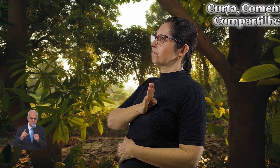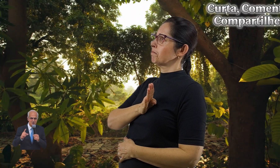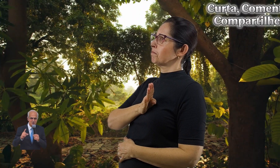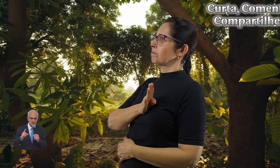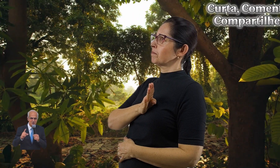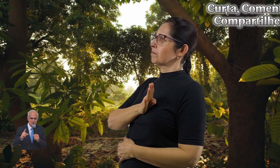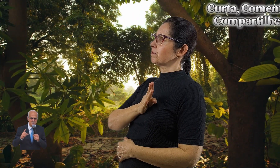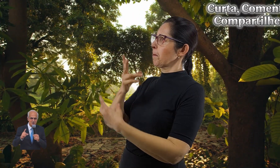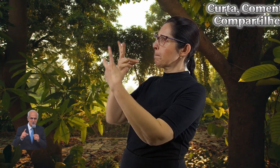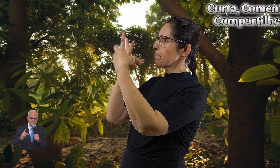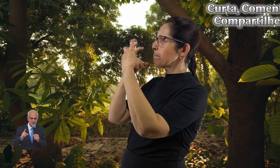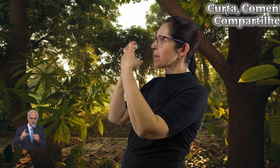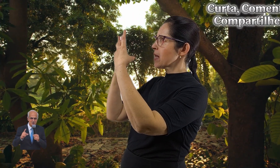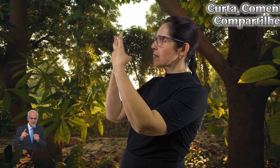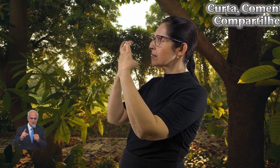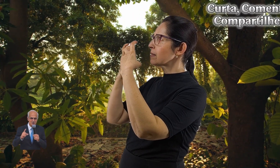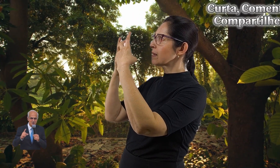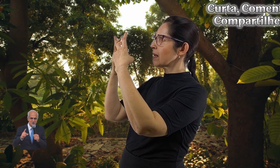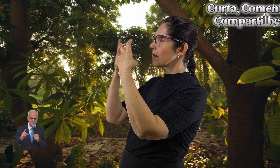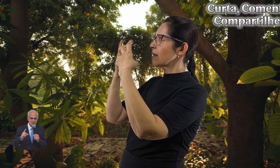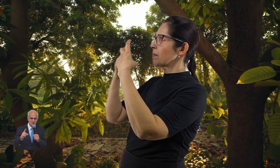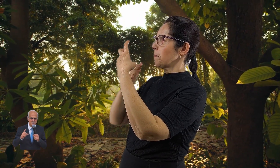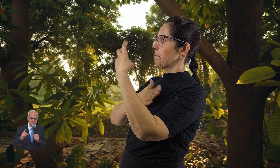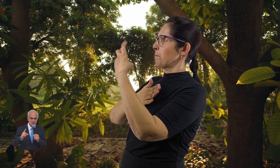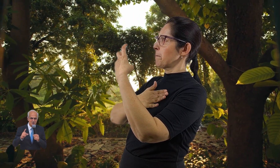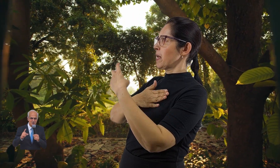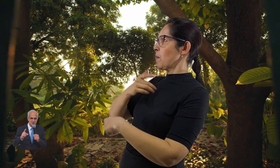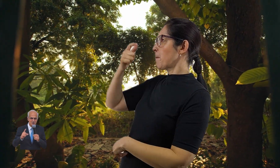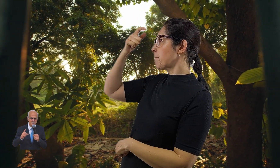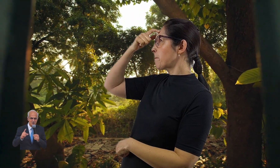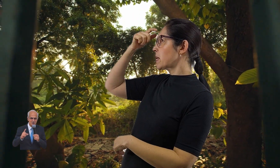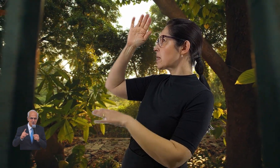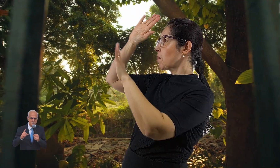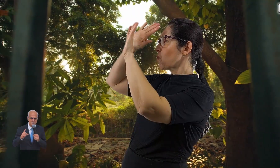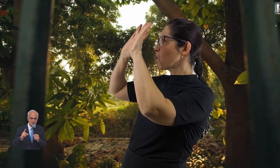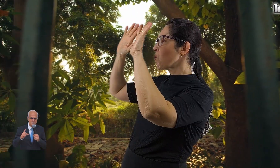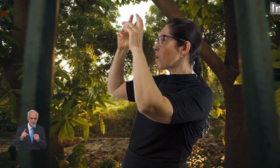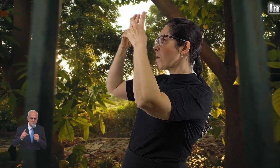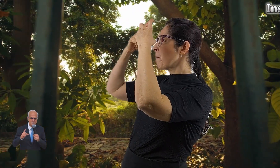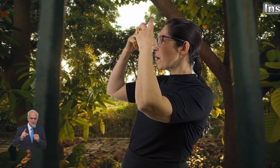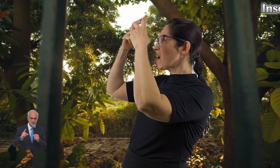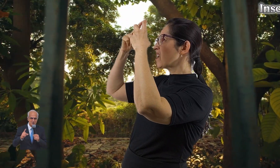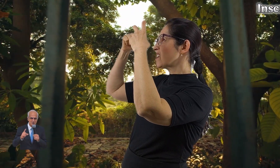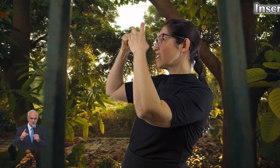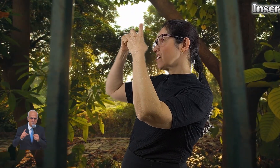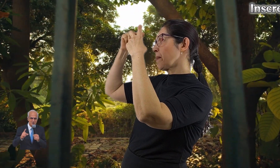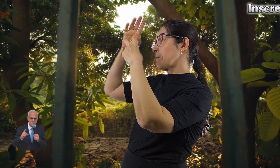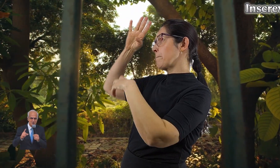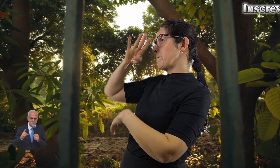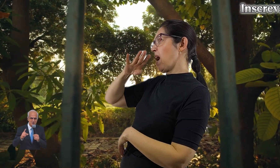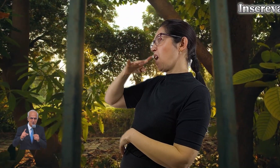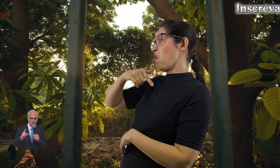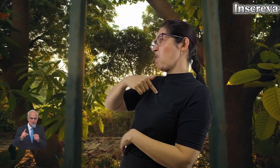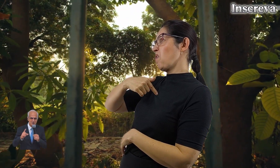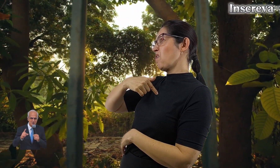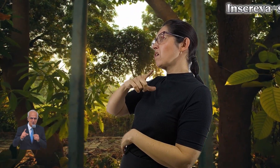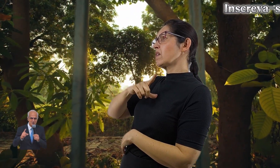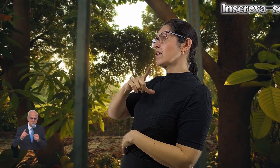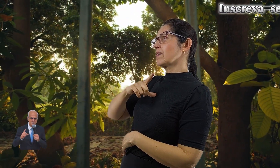Prova-me e conhece os meus pensamentos. E vê se há em mim algum caminho mau